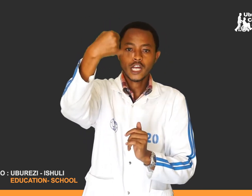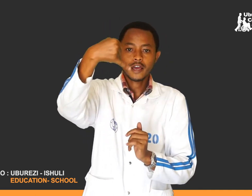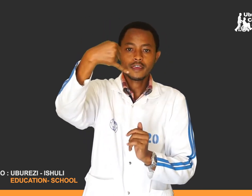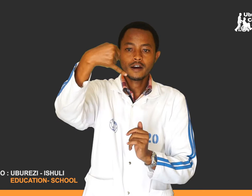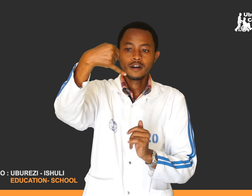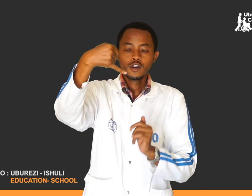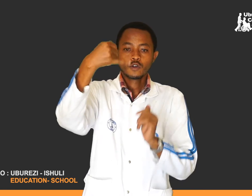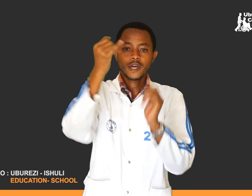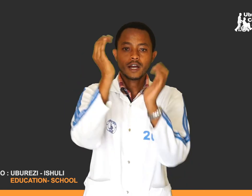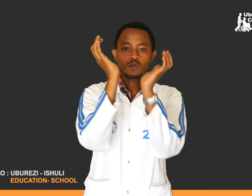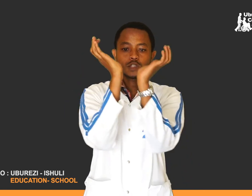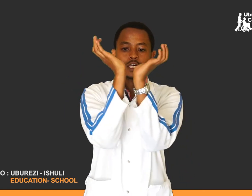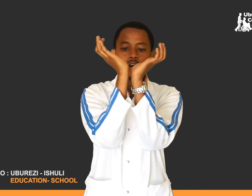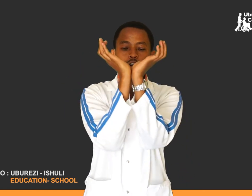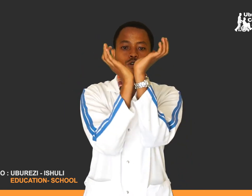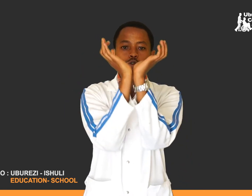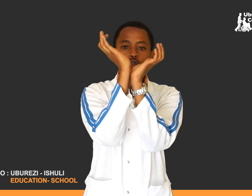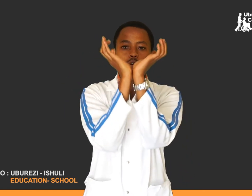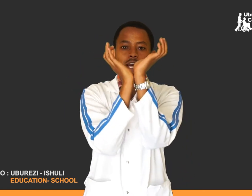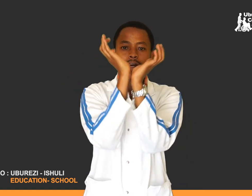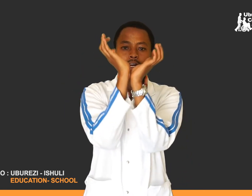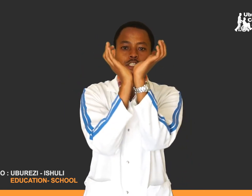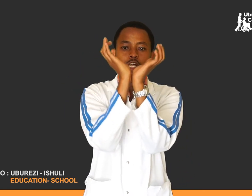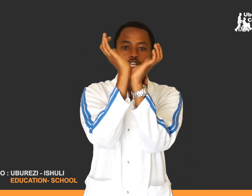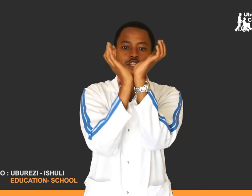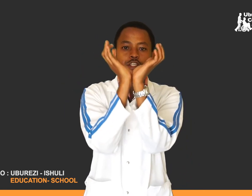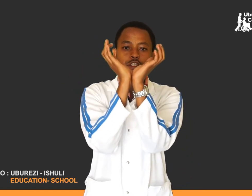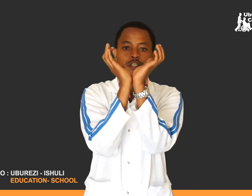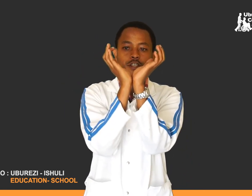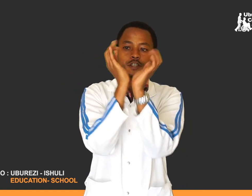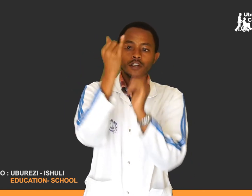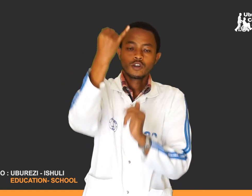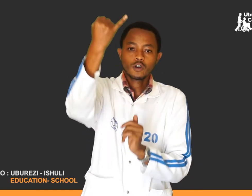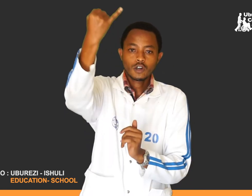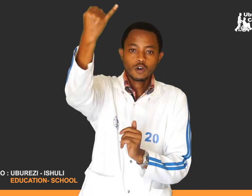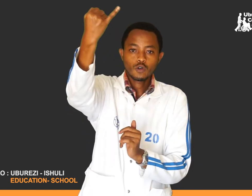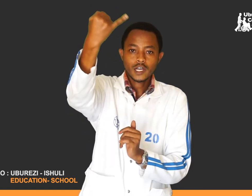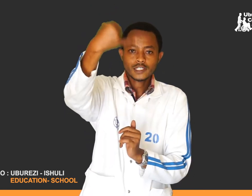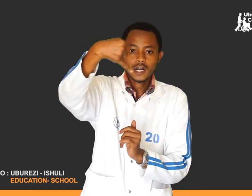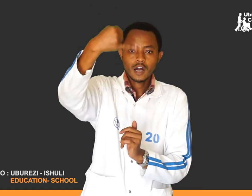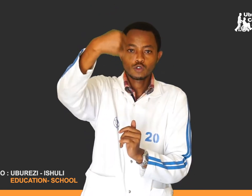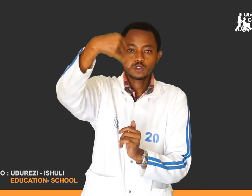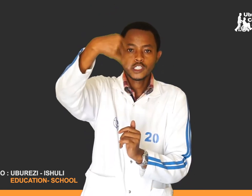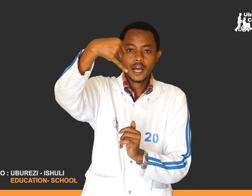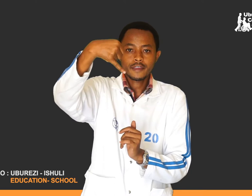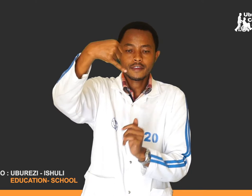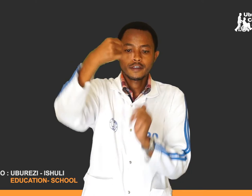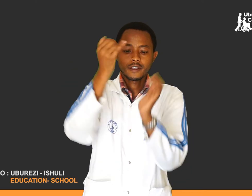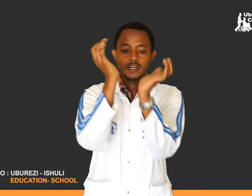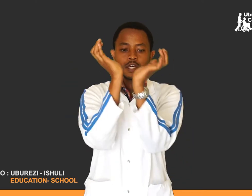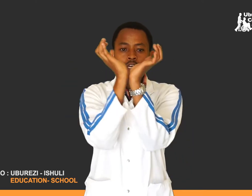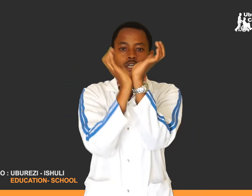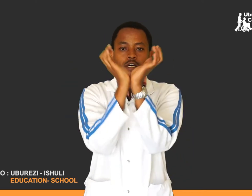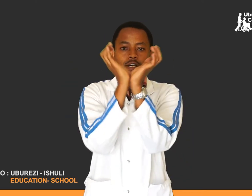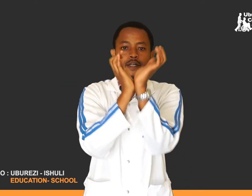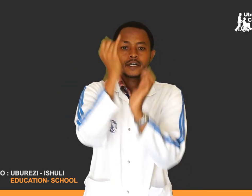ushushanya kubera gutya uba ugaragaje igiti noneho ugasa nkaho ushushanya.